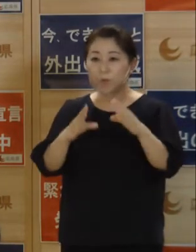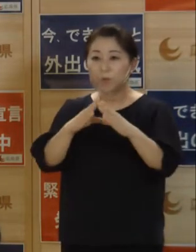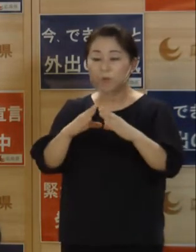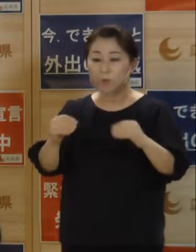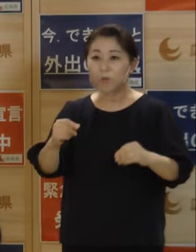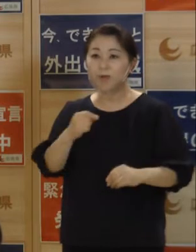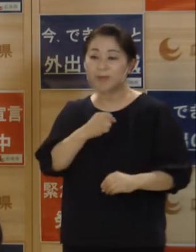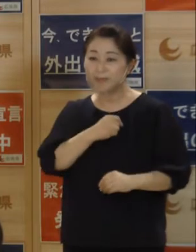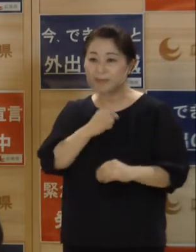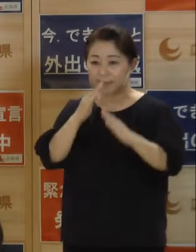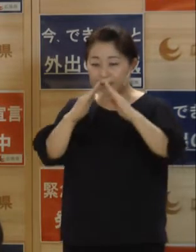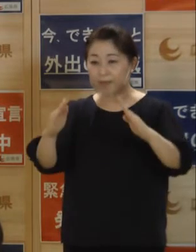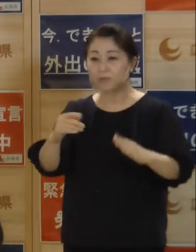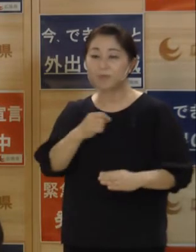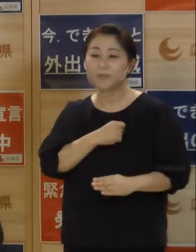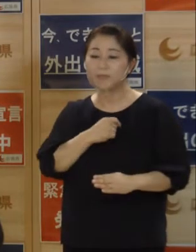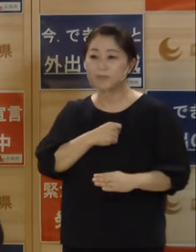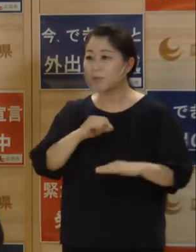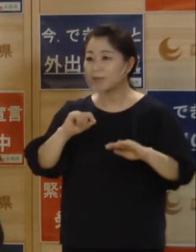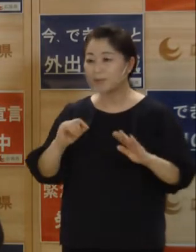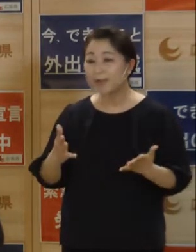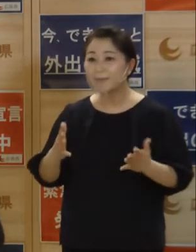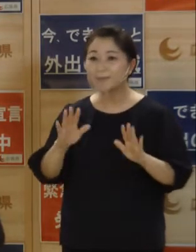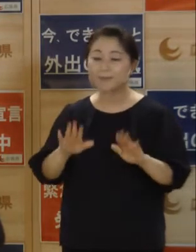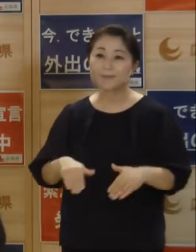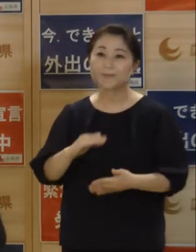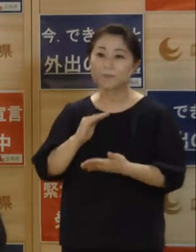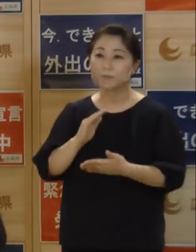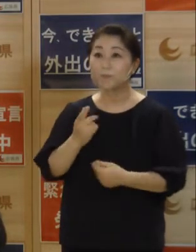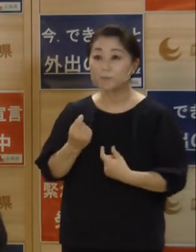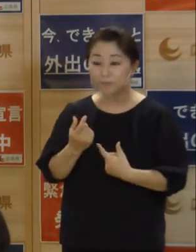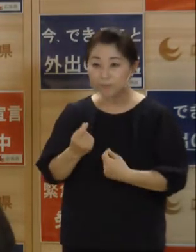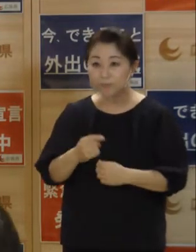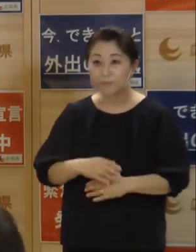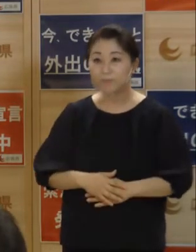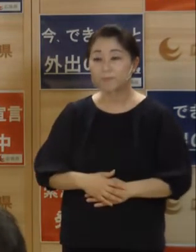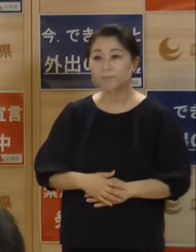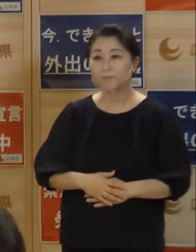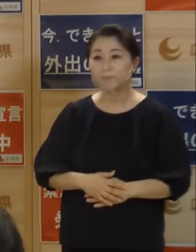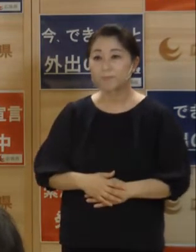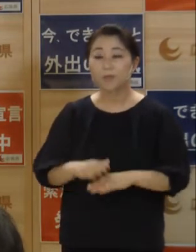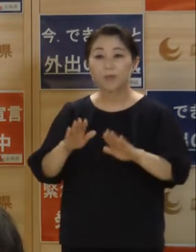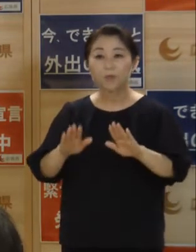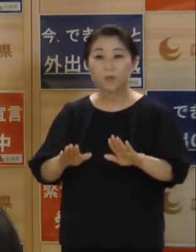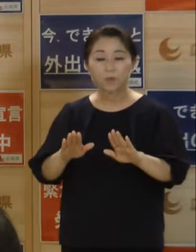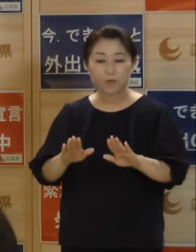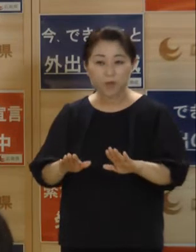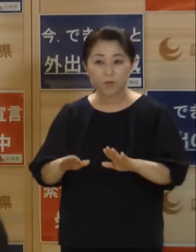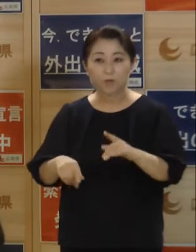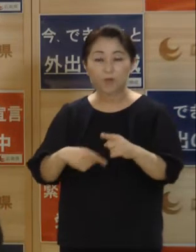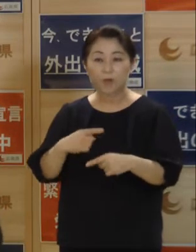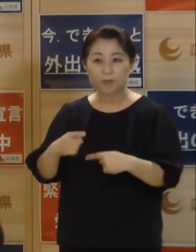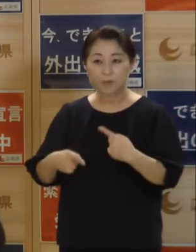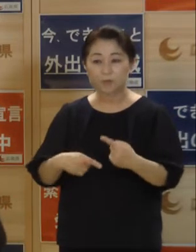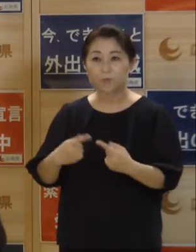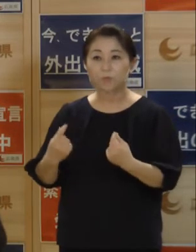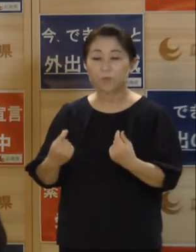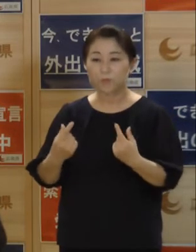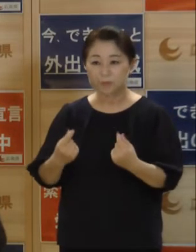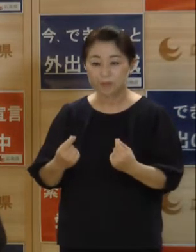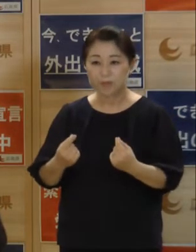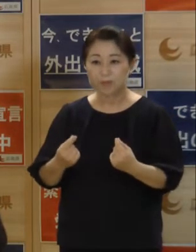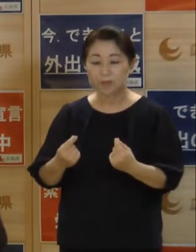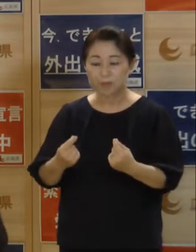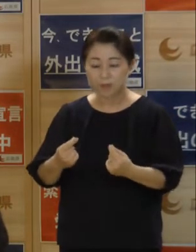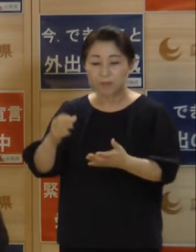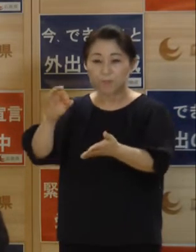。でこういったケースにおいて、やはり全くそのもらい